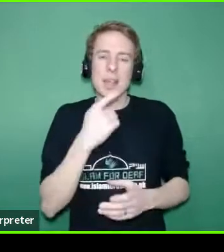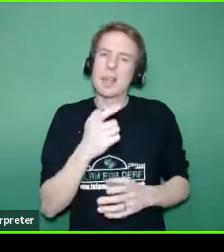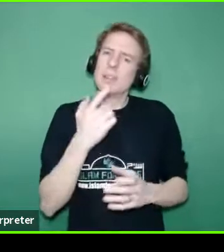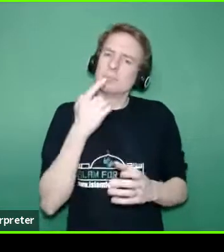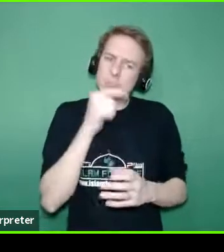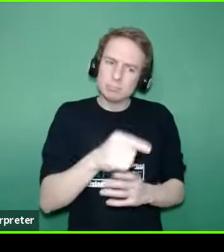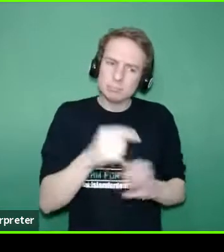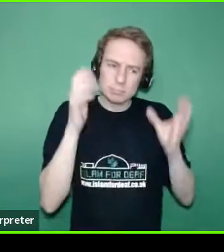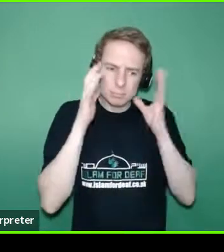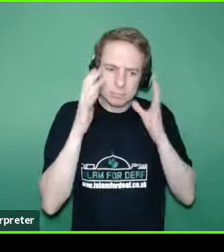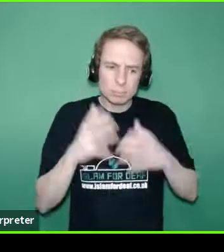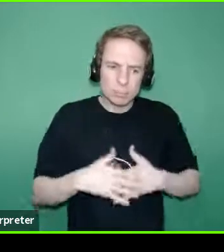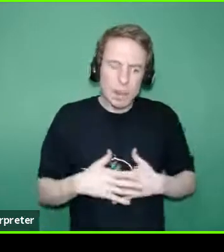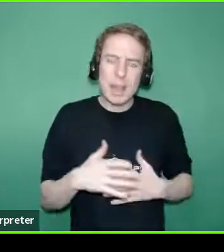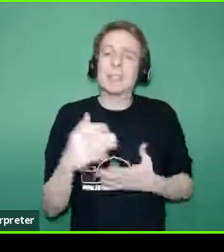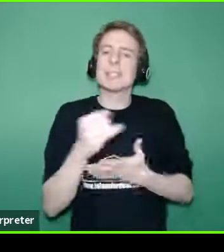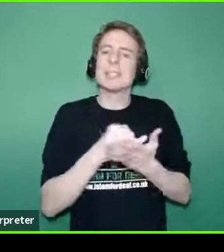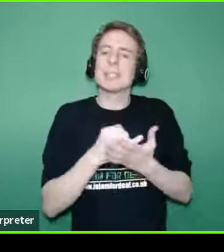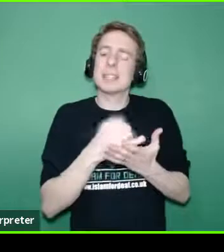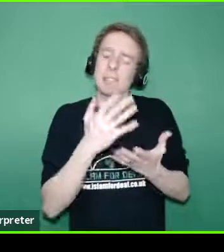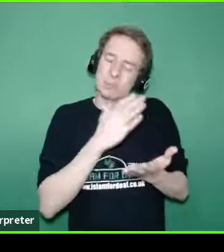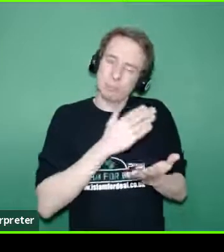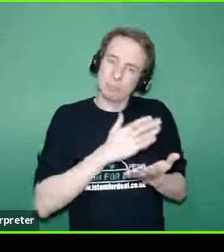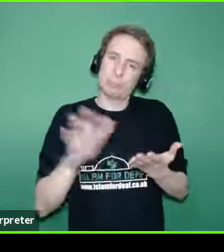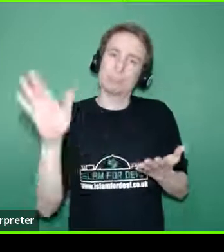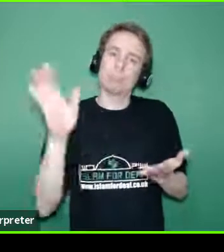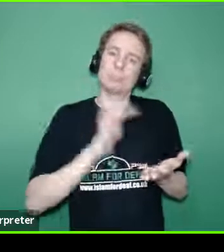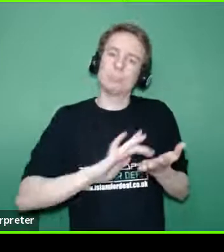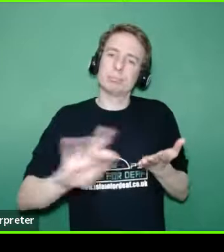forgiven. قال